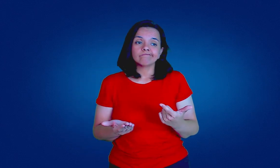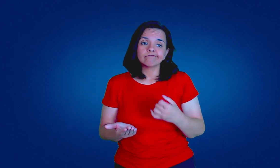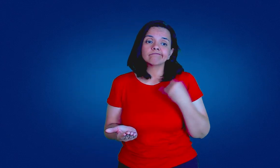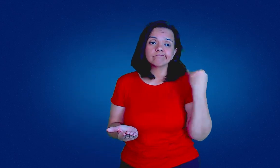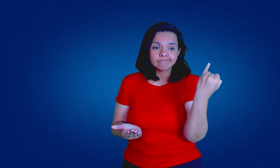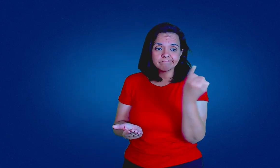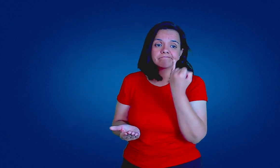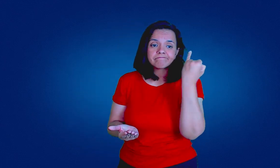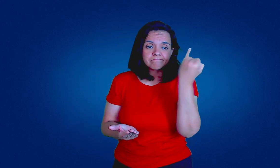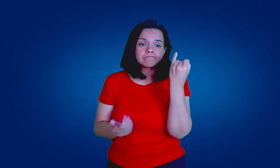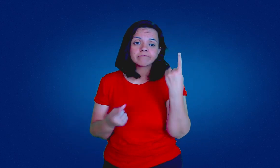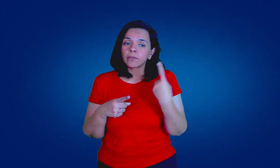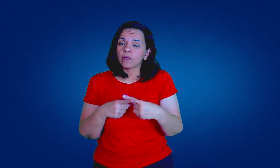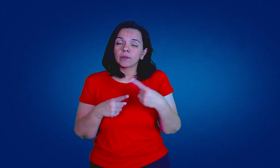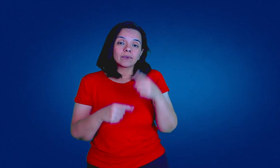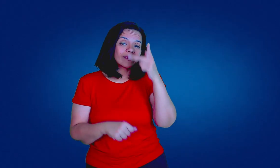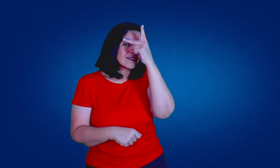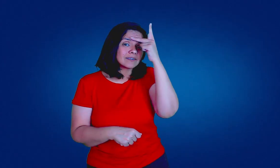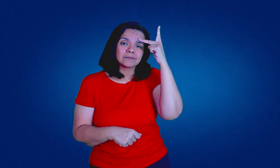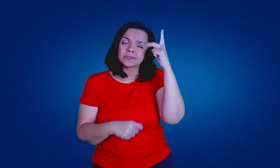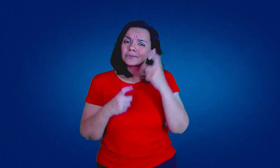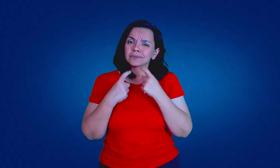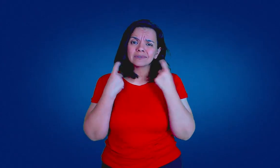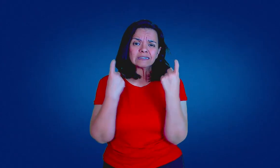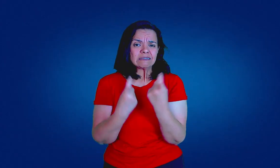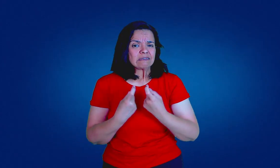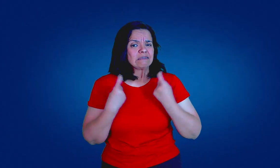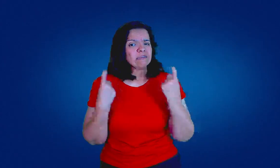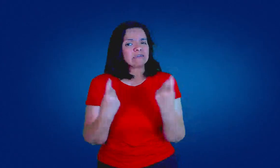E tudo precisou ser iniciado novamente.